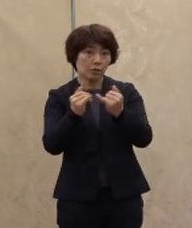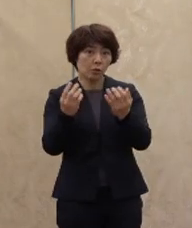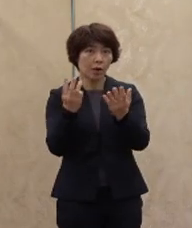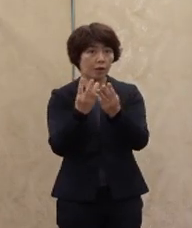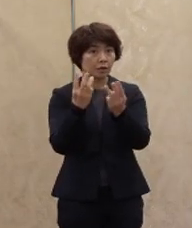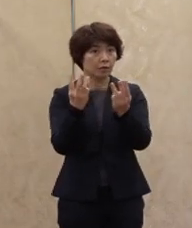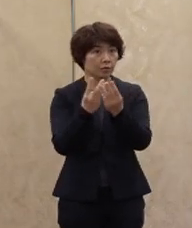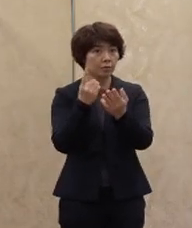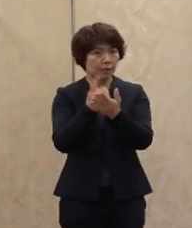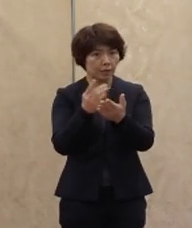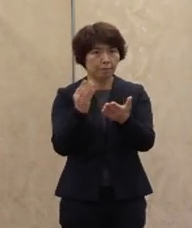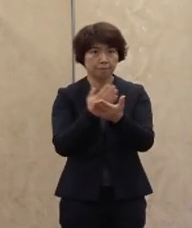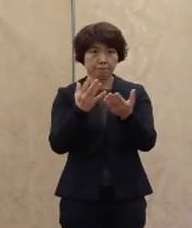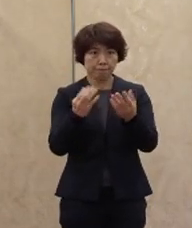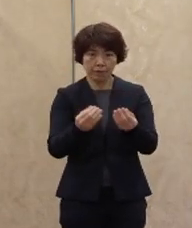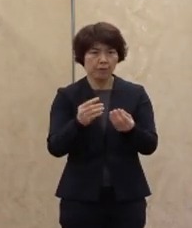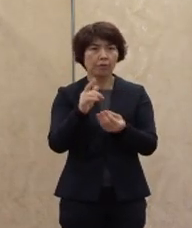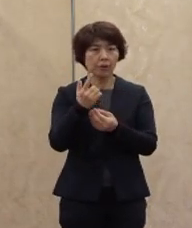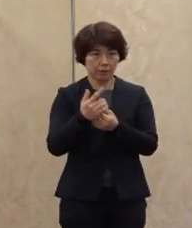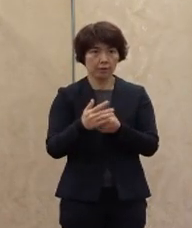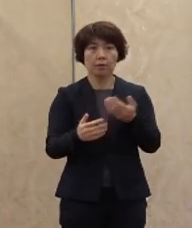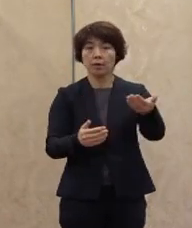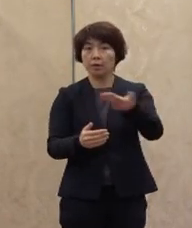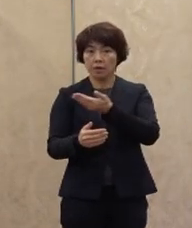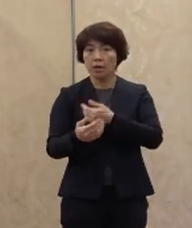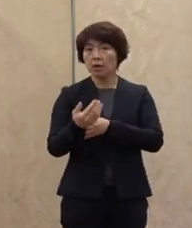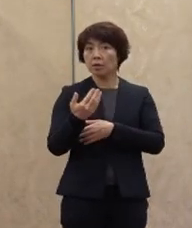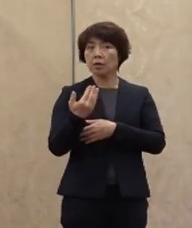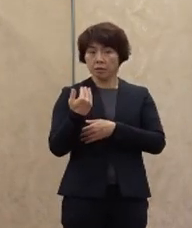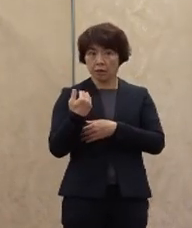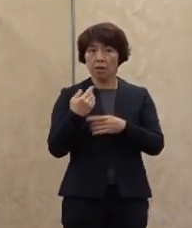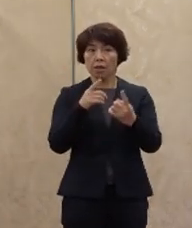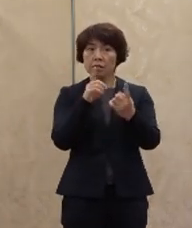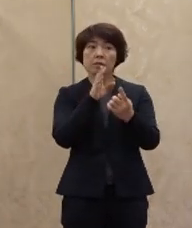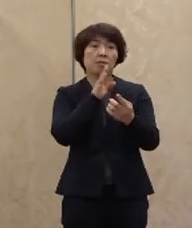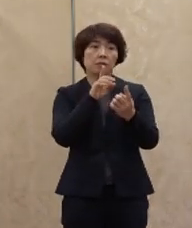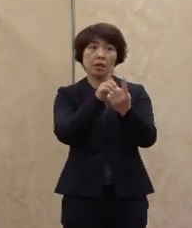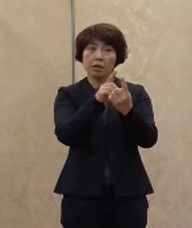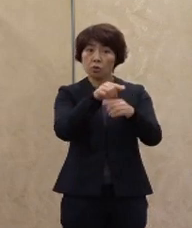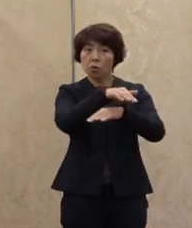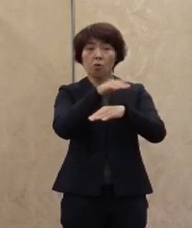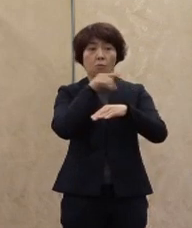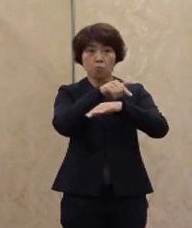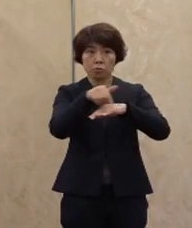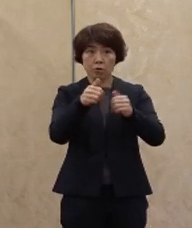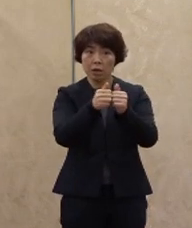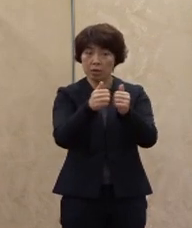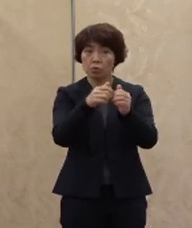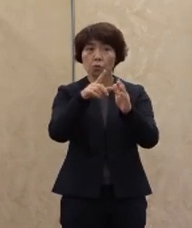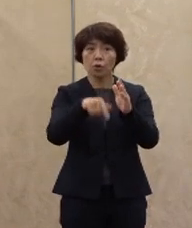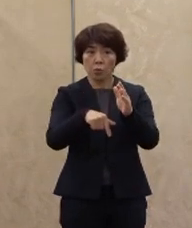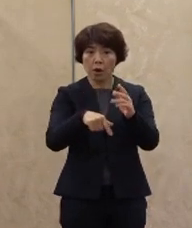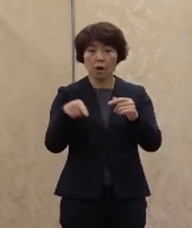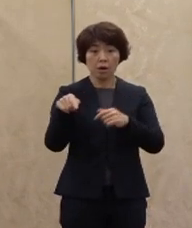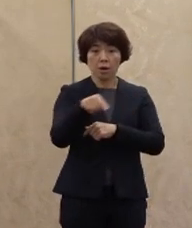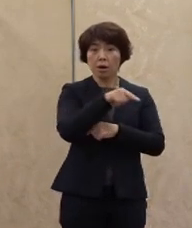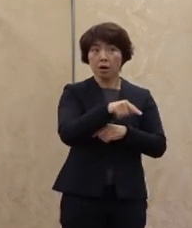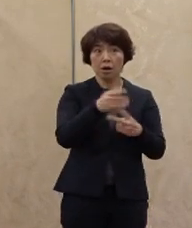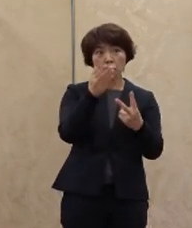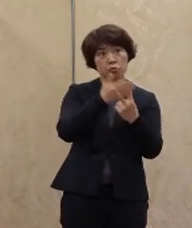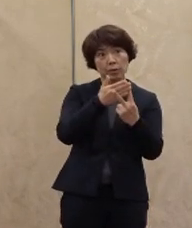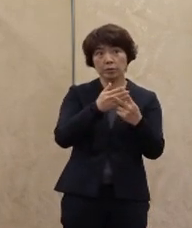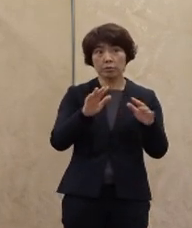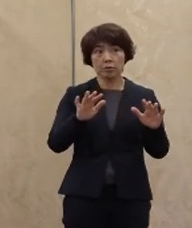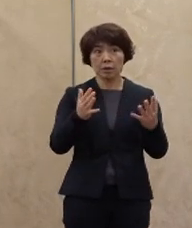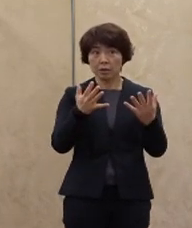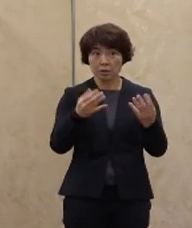。 先週の対策本部会議での資料やそのやり取りでは、特に感染者数と陽性者数というのは特に区別がな